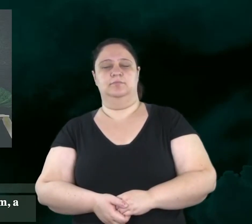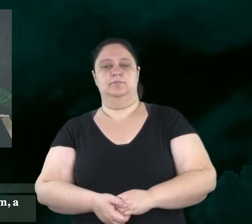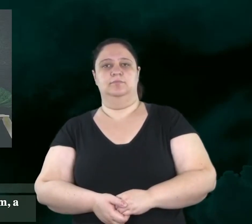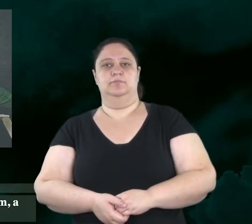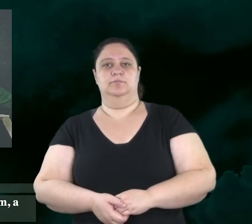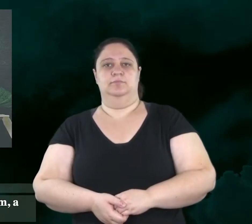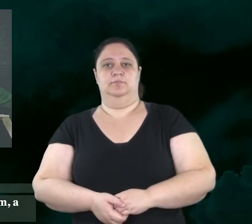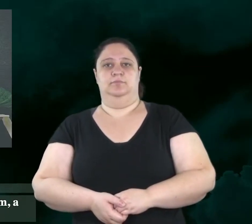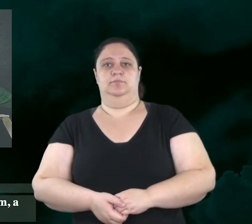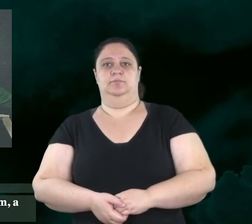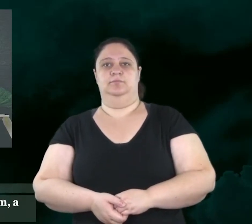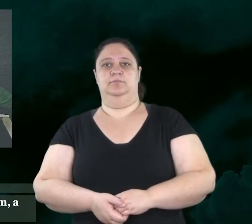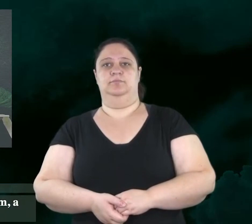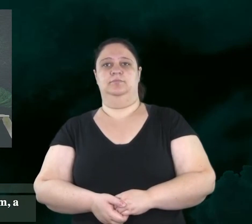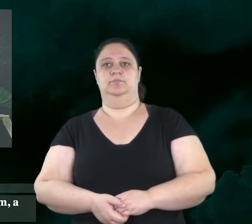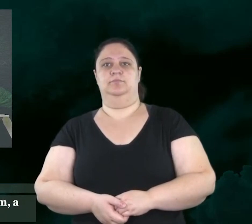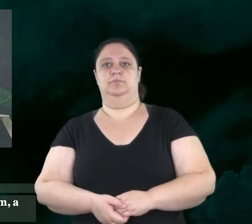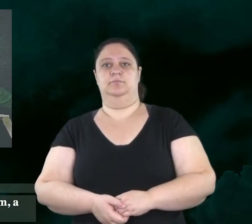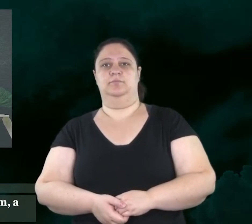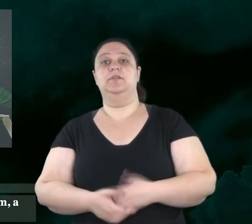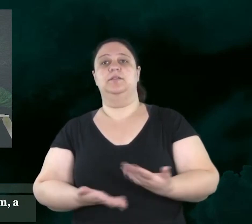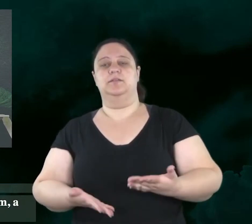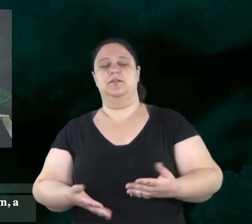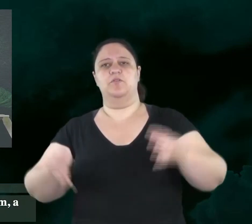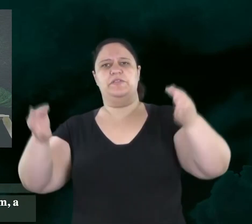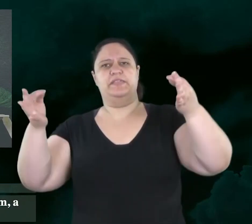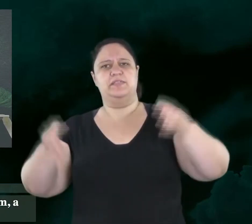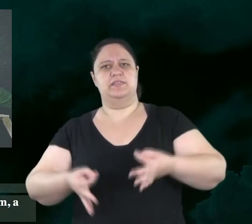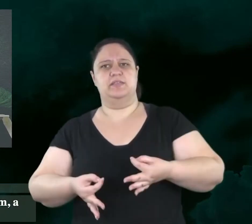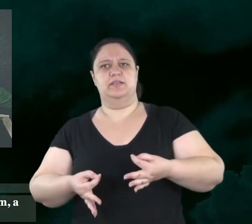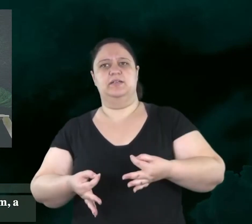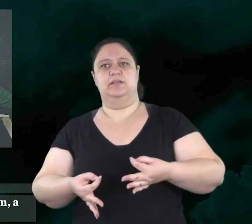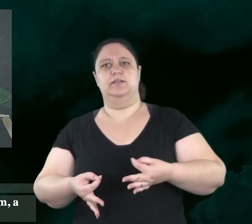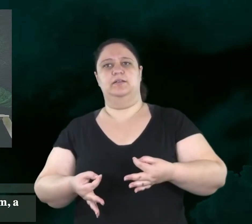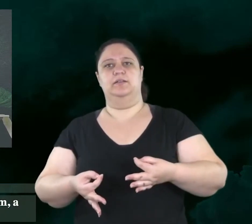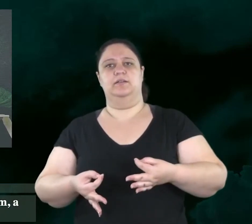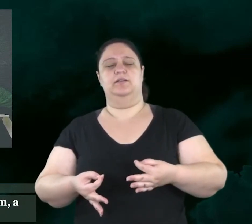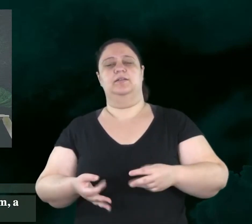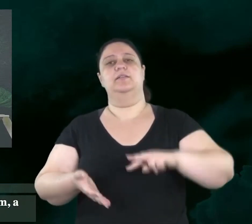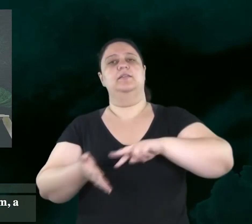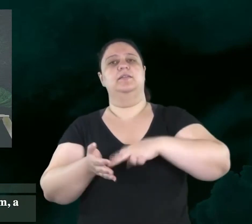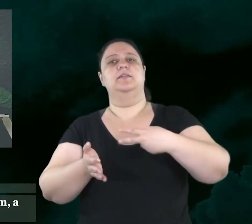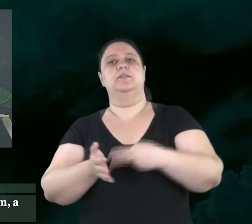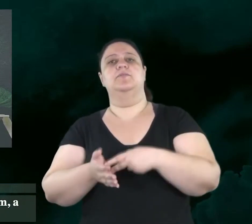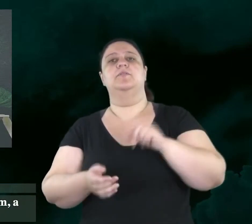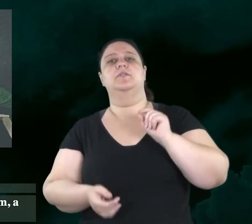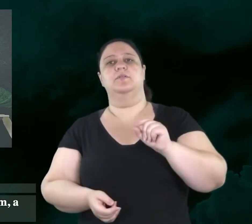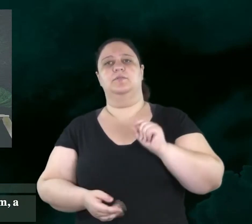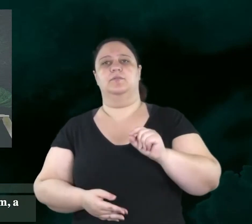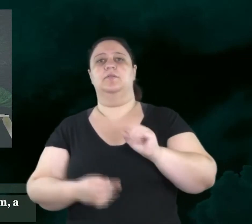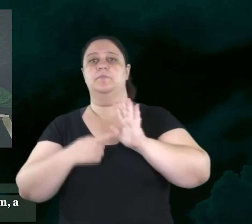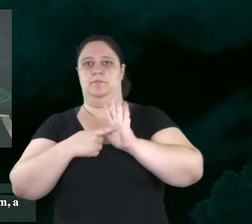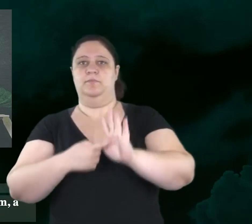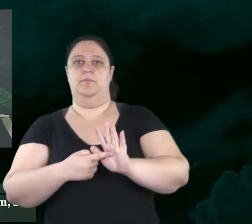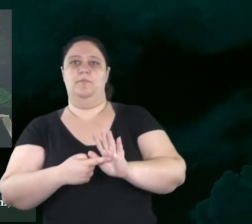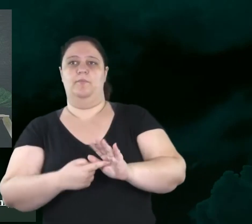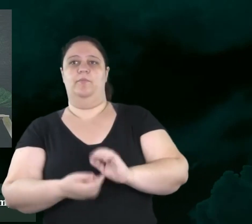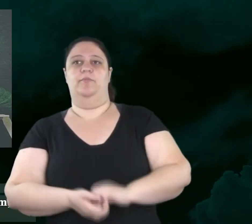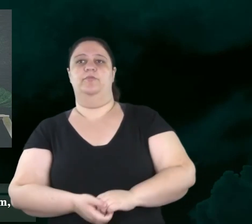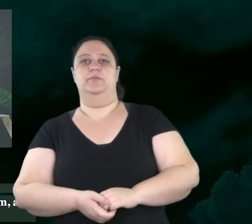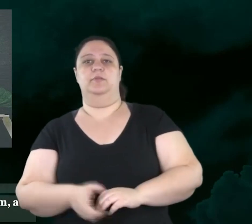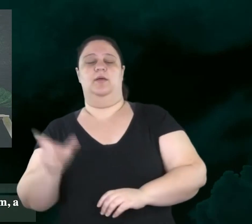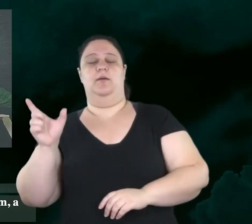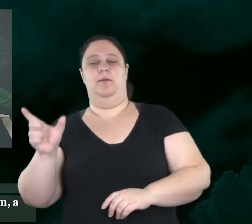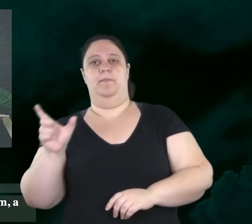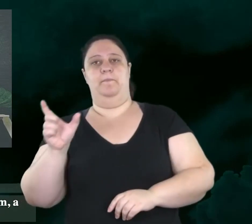hipóstasis. Hipóstase, existe essa palavra em português, hipóstase. Eu vou pedir para projetar essa